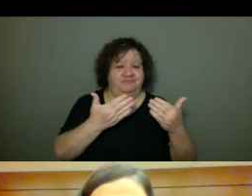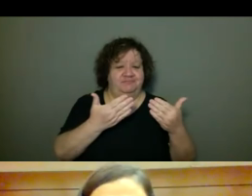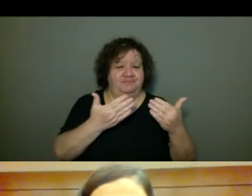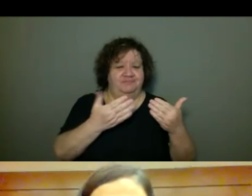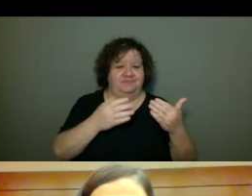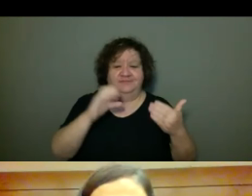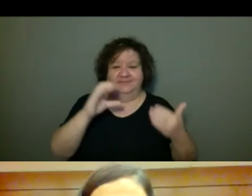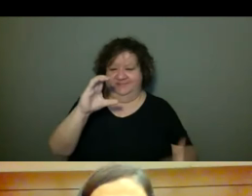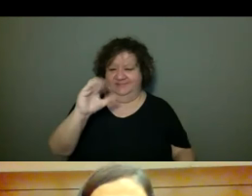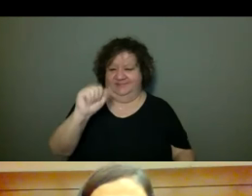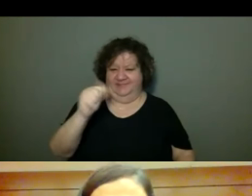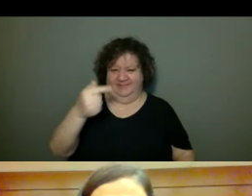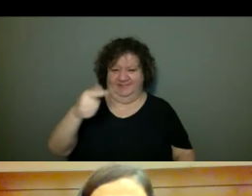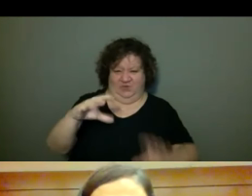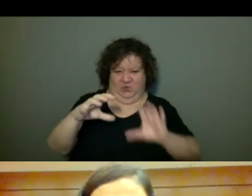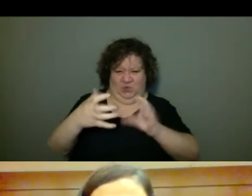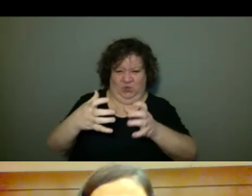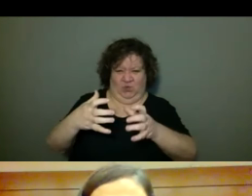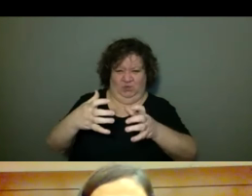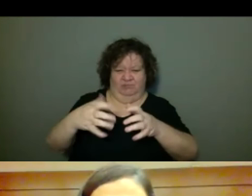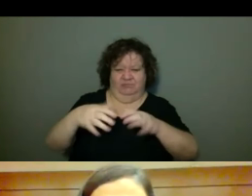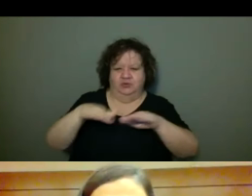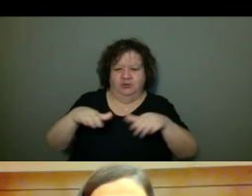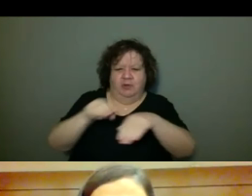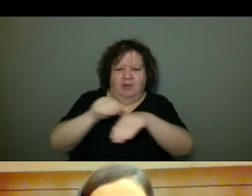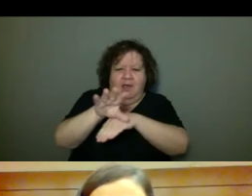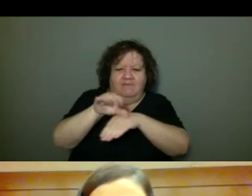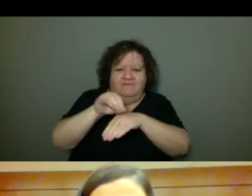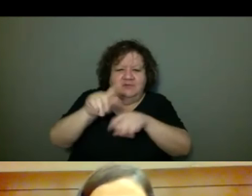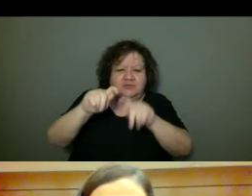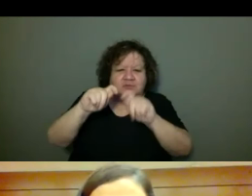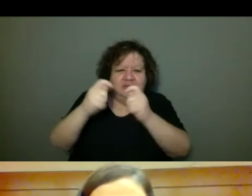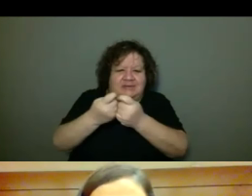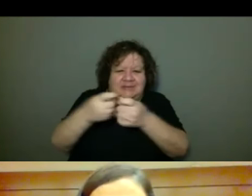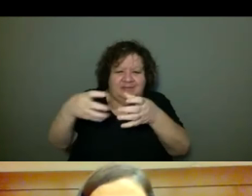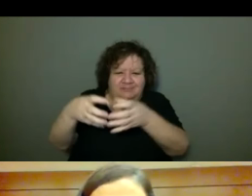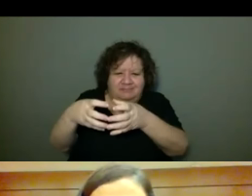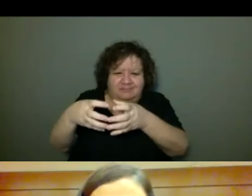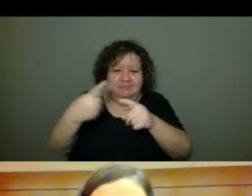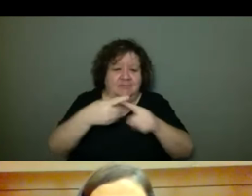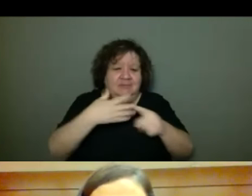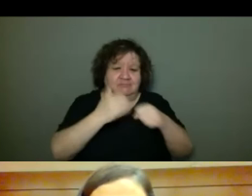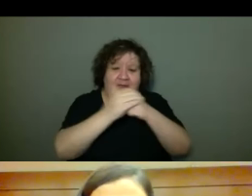a estimados amigos.